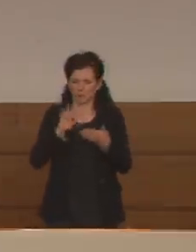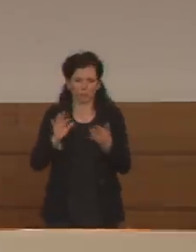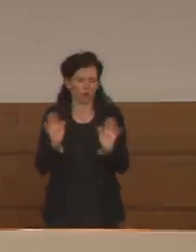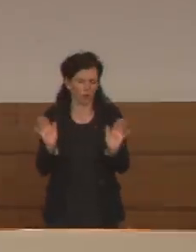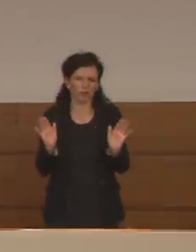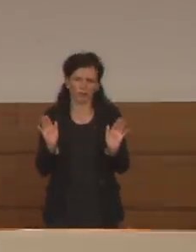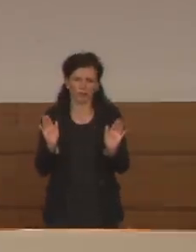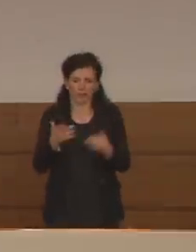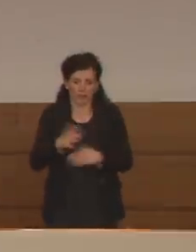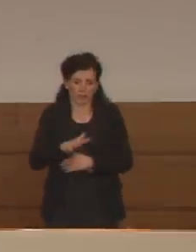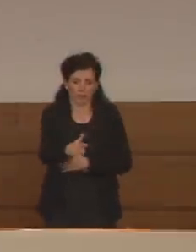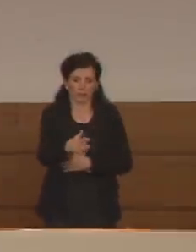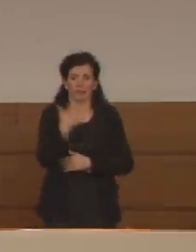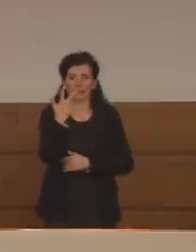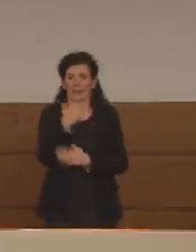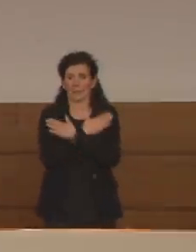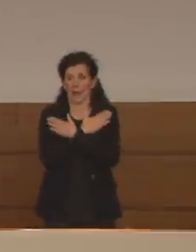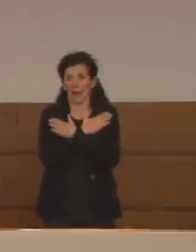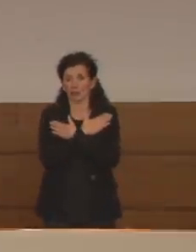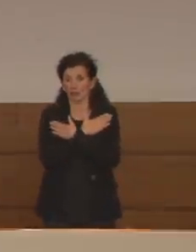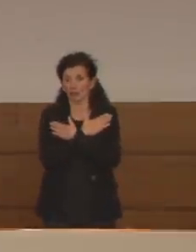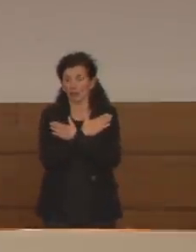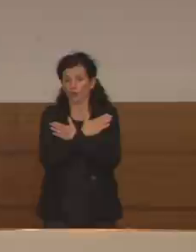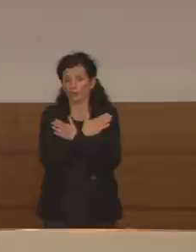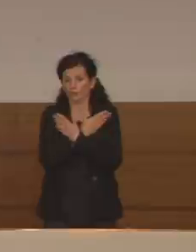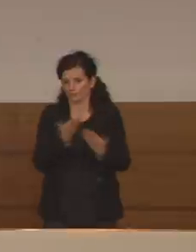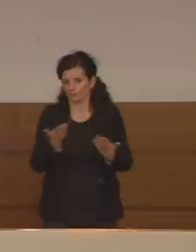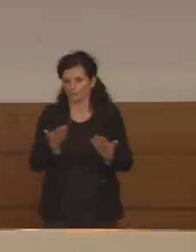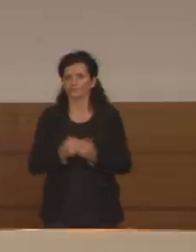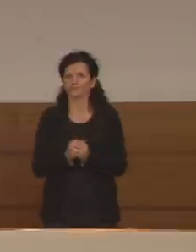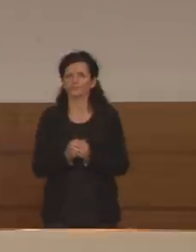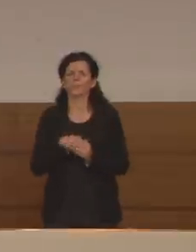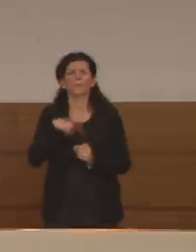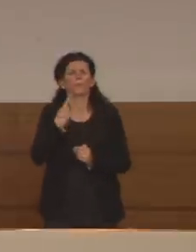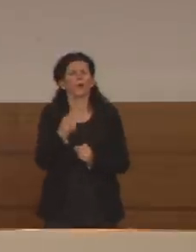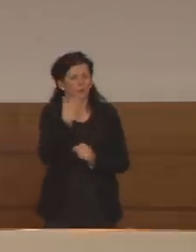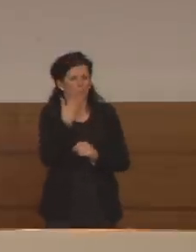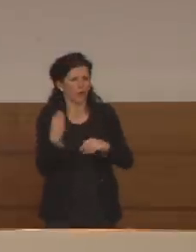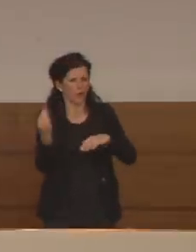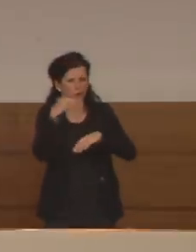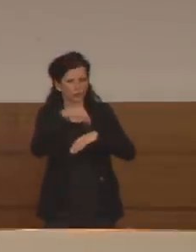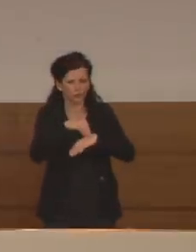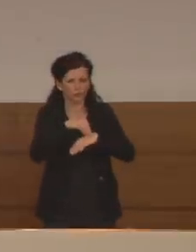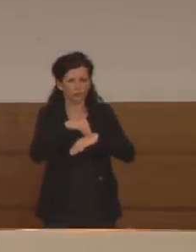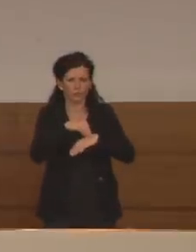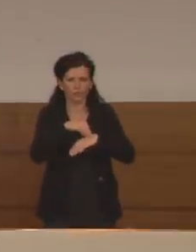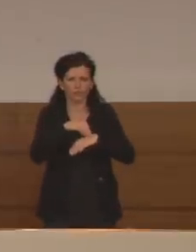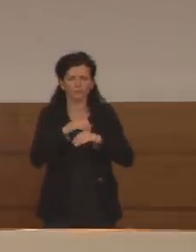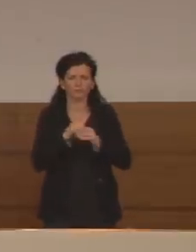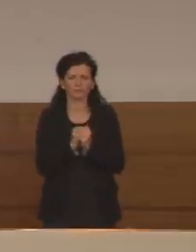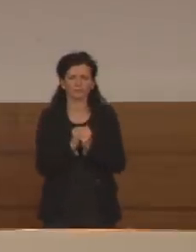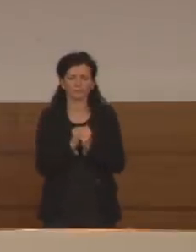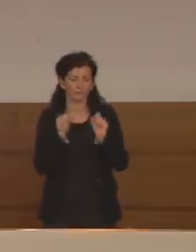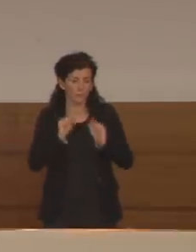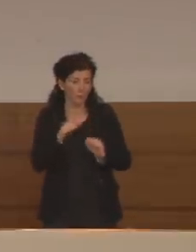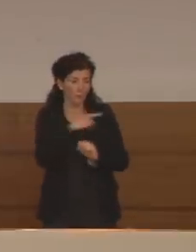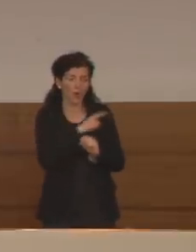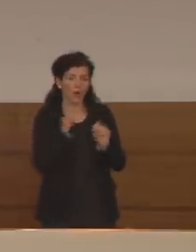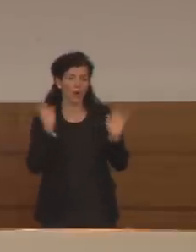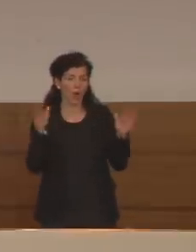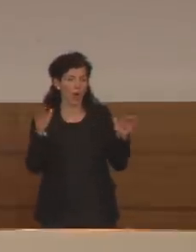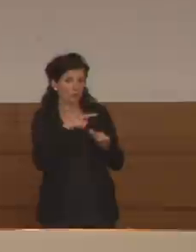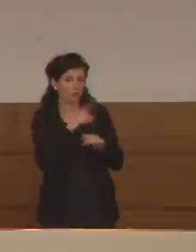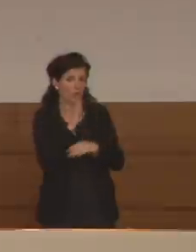3 maggio insomma non mi sembra che sinceramente e dopo io direi la cosa forse spera anche angelo dottor borrelli